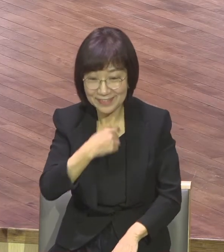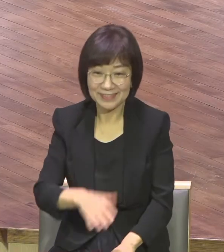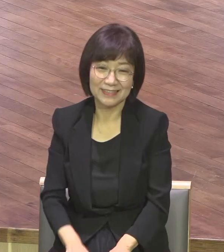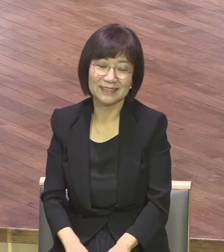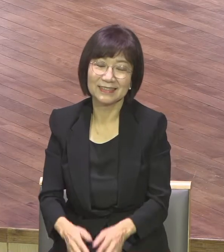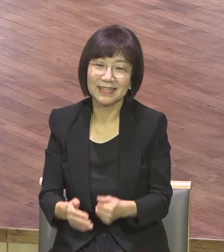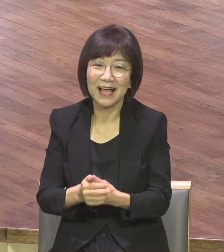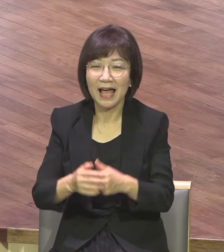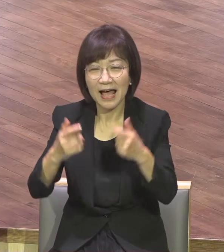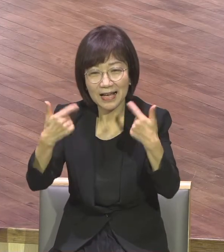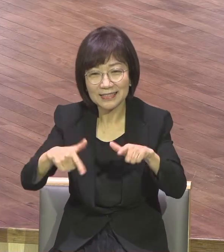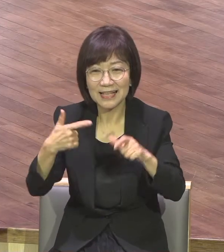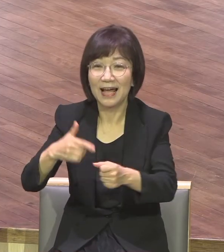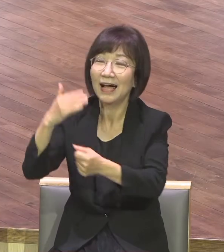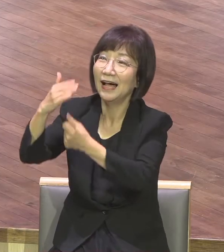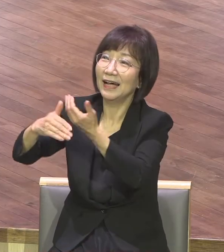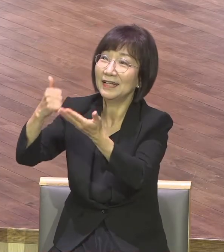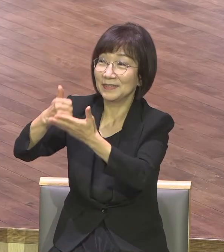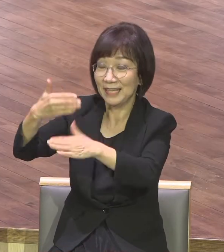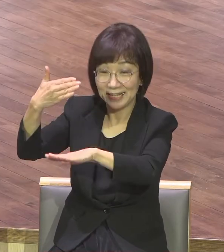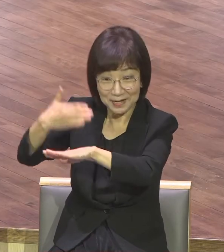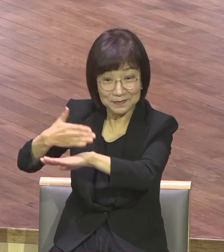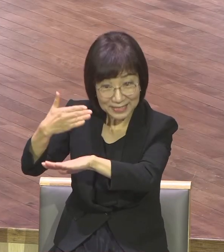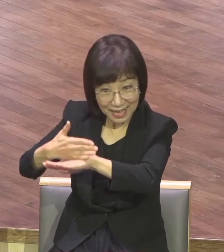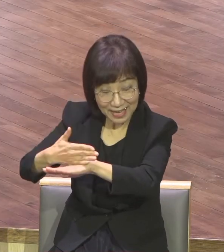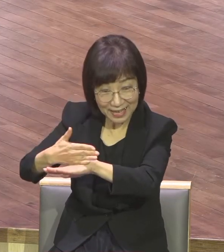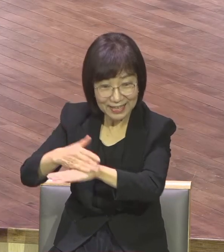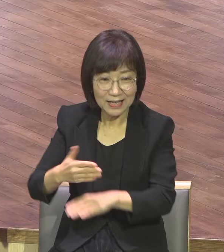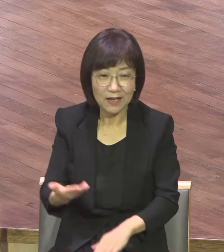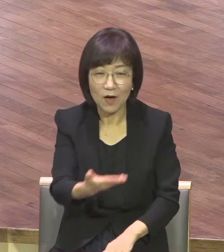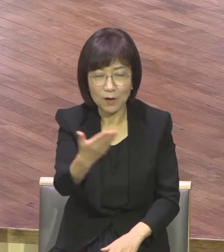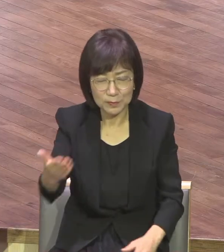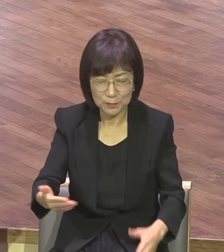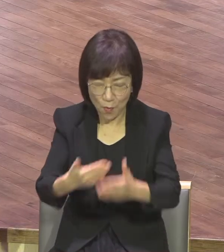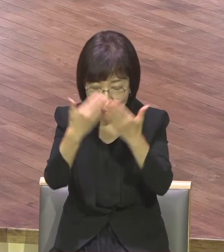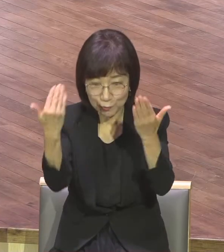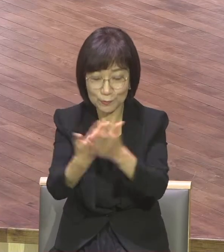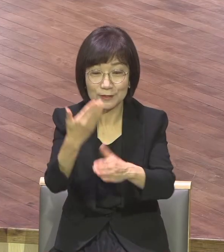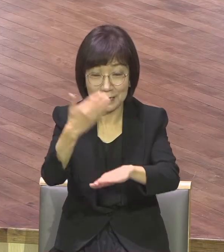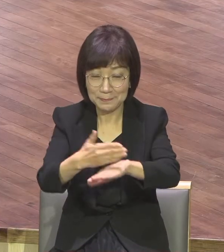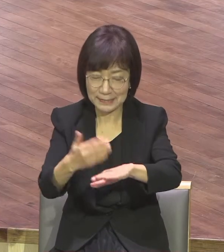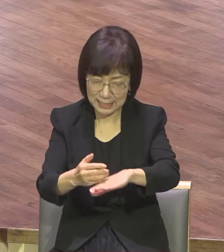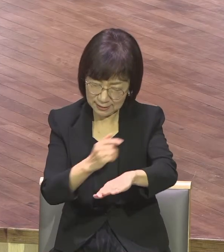하나님께 감사하는 사람, 감사의 서밋. 영계 모든 성도들 오늘 말씀을 통해서